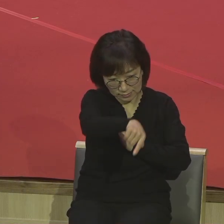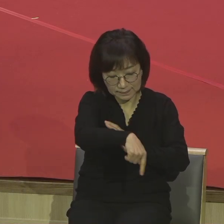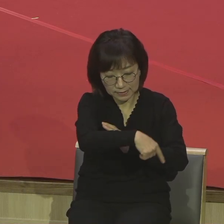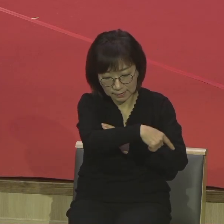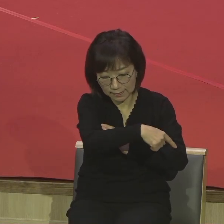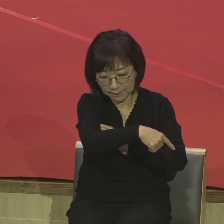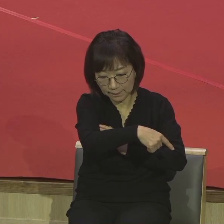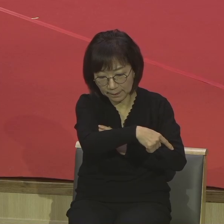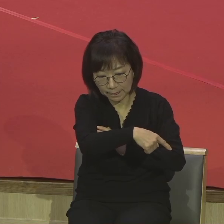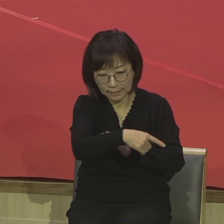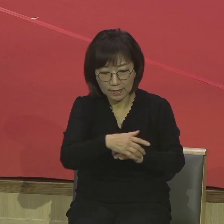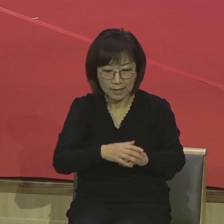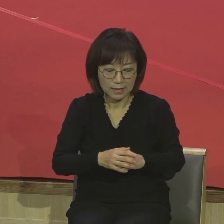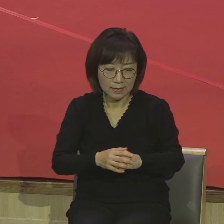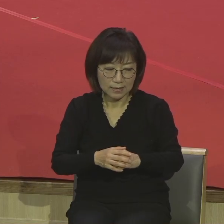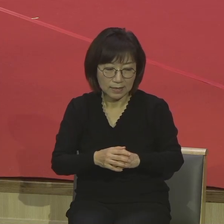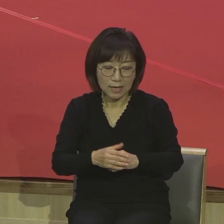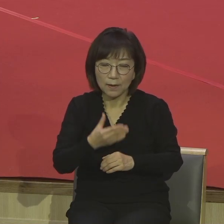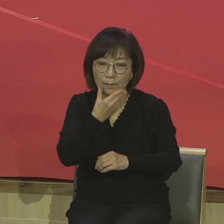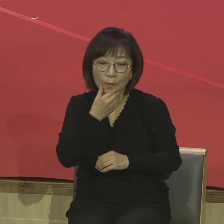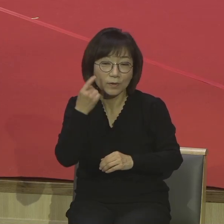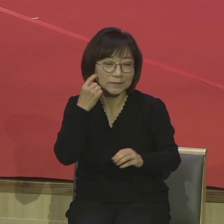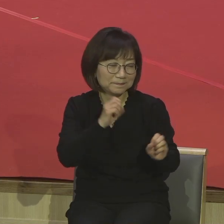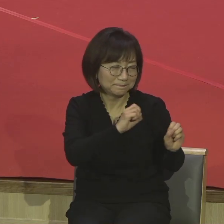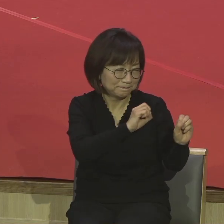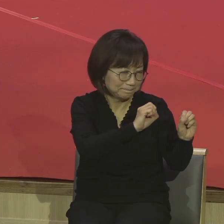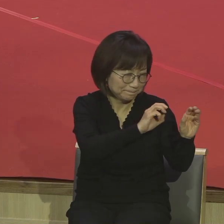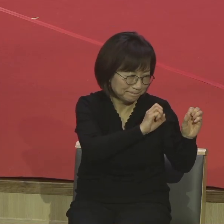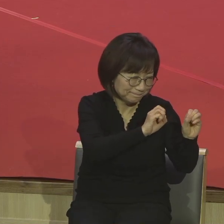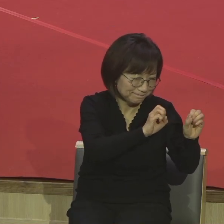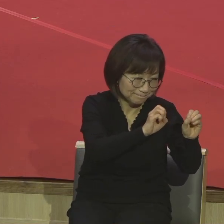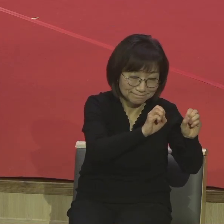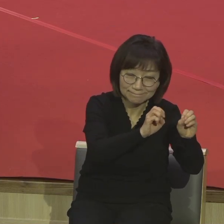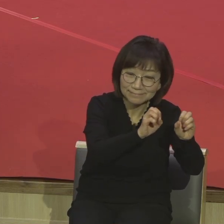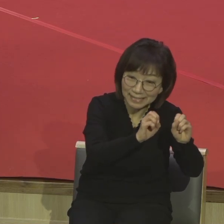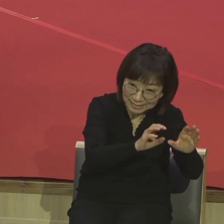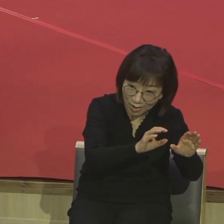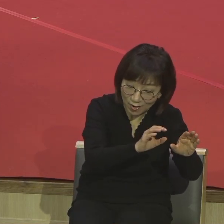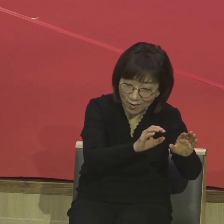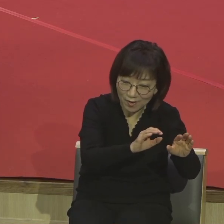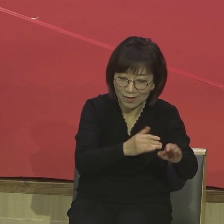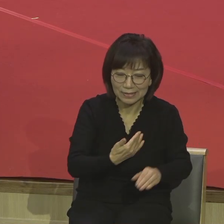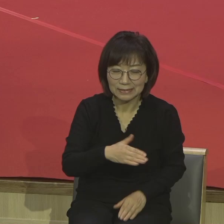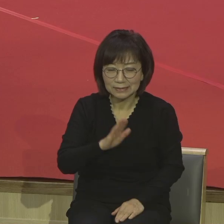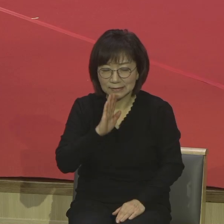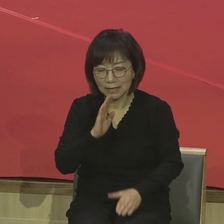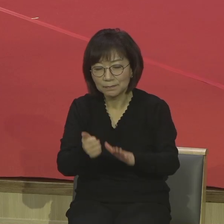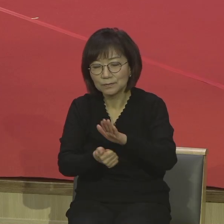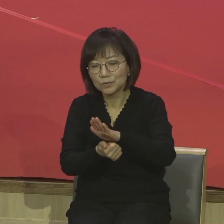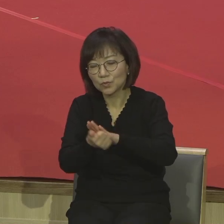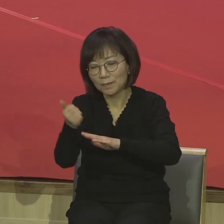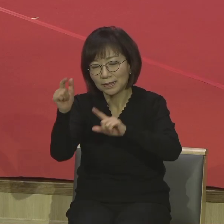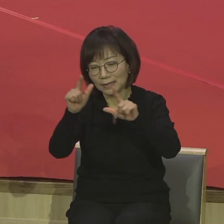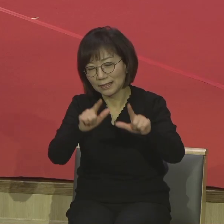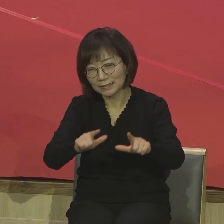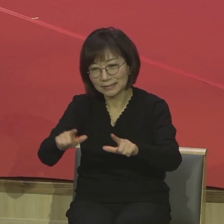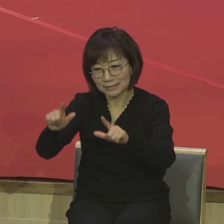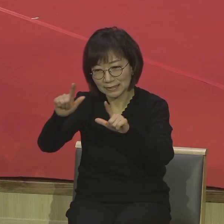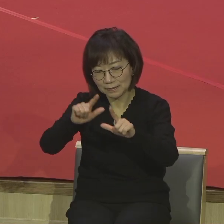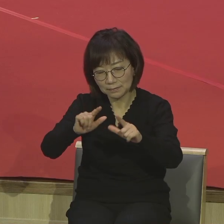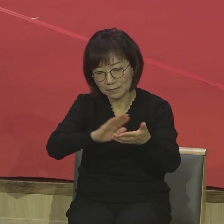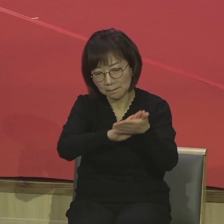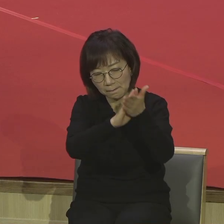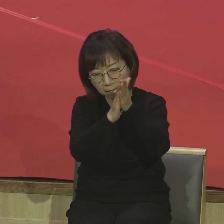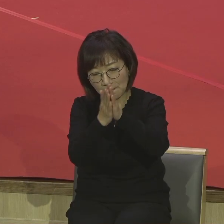그들에게 밝히 이 복음 전개해서 참 소망의 삶을 살게 해주는 성탄이